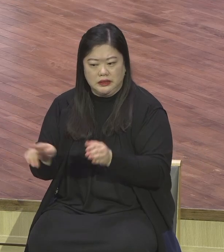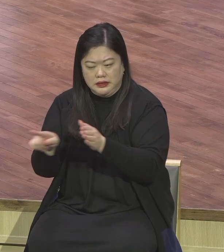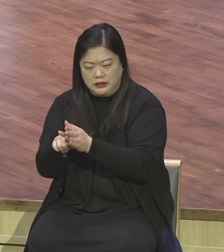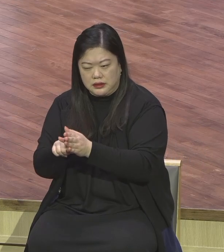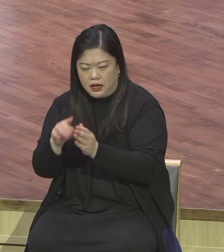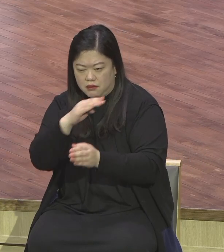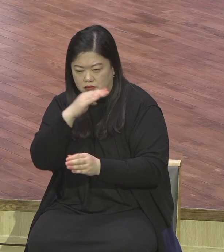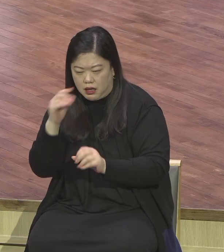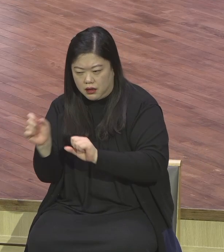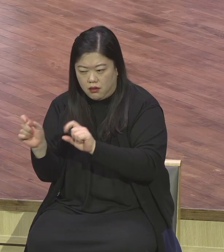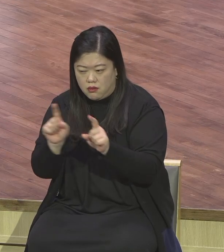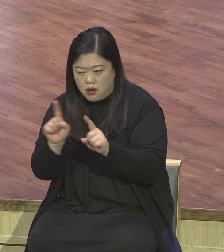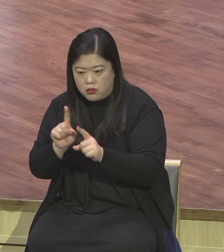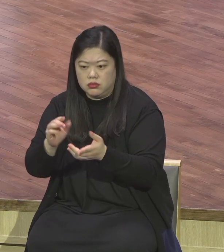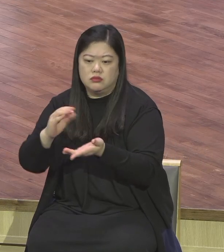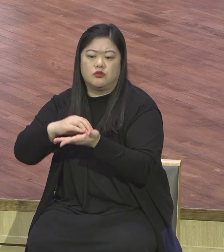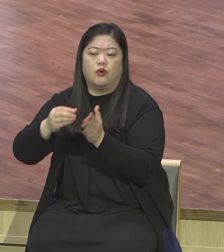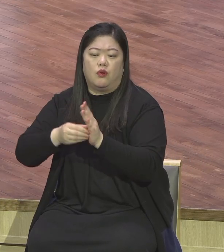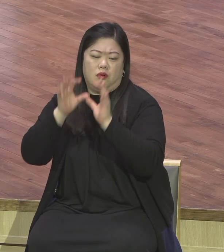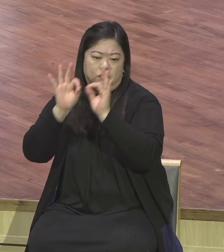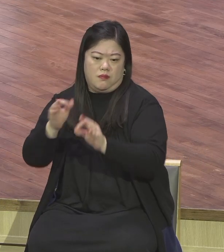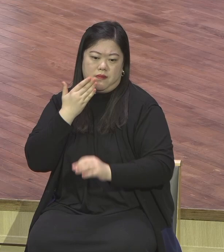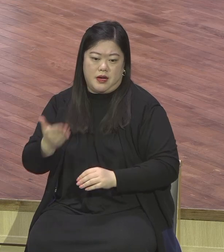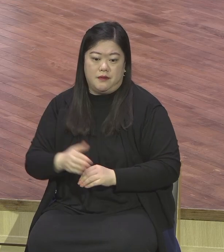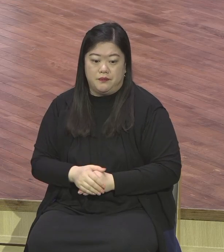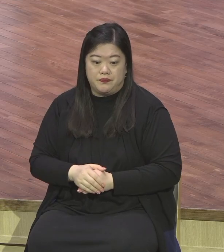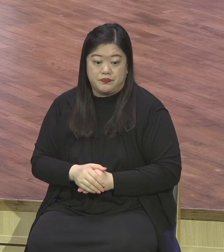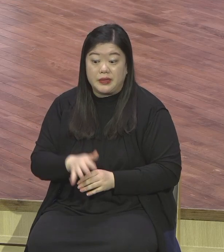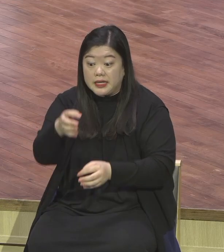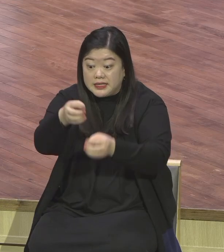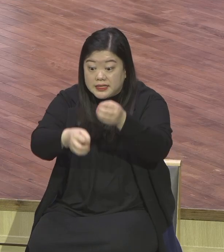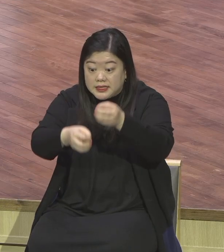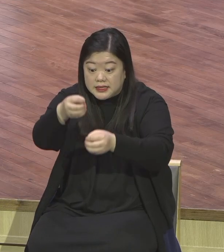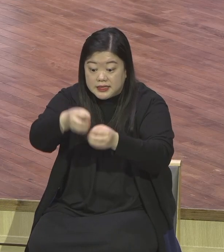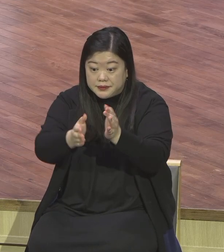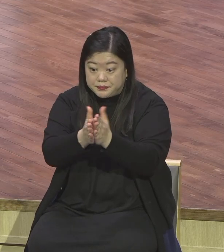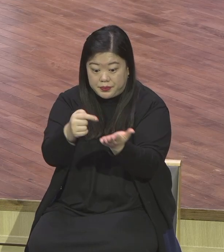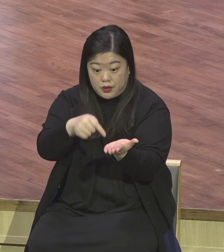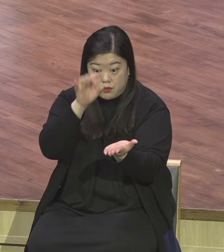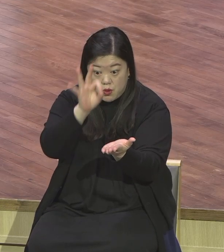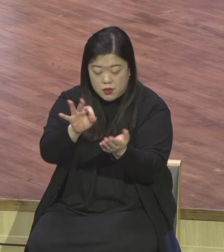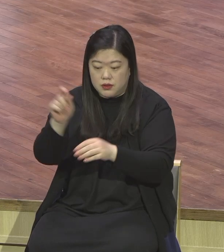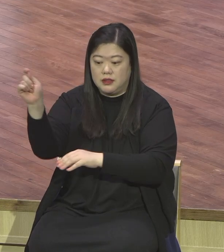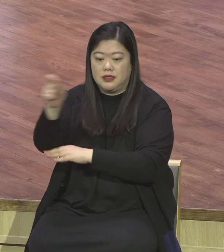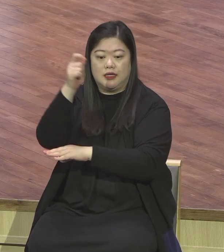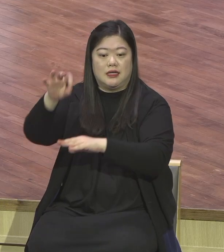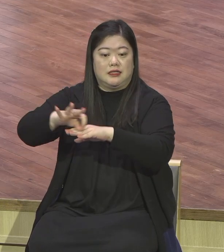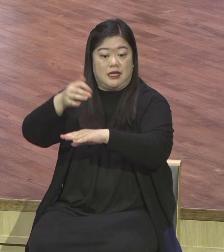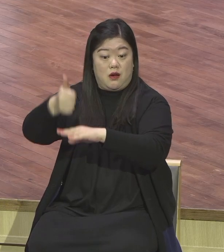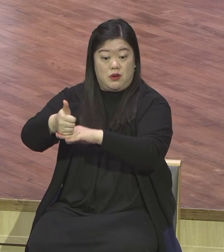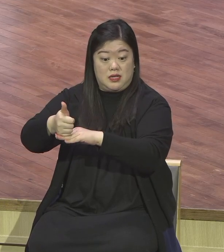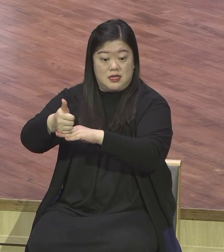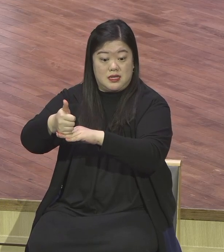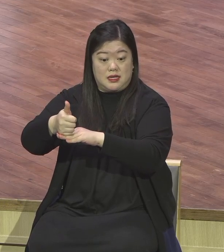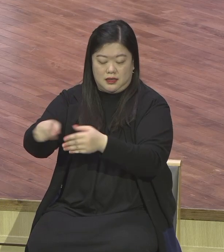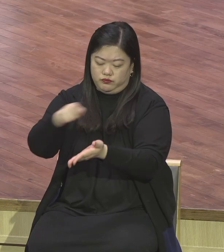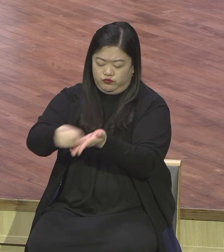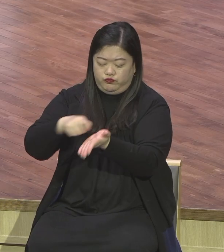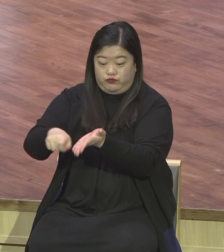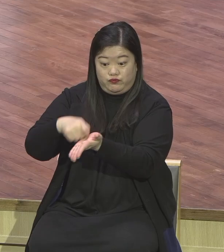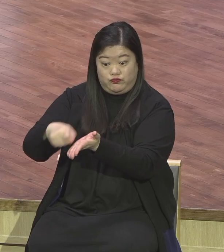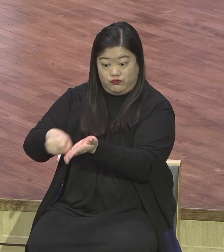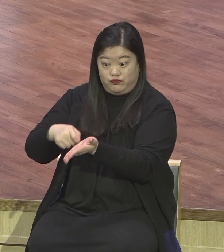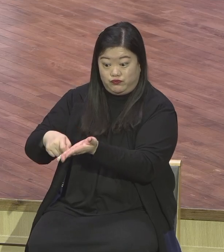시편에 말씀을 보면 따윗이 시를 많이 썼잖아요 그런데 따윗의 이 시편을 보면요 이